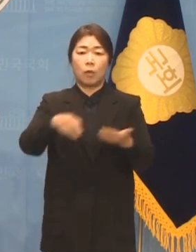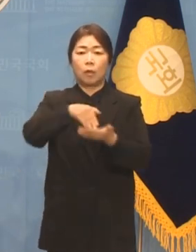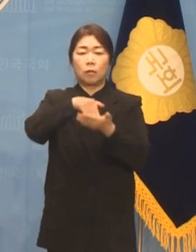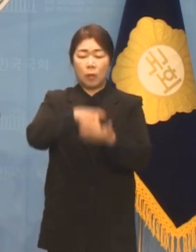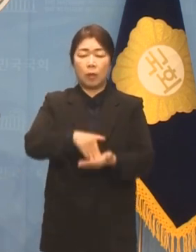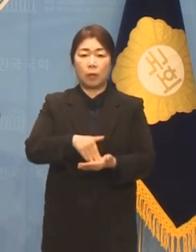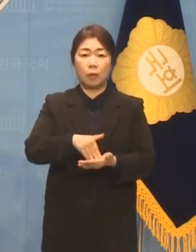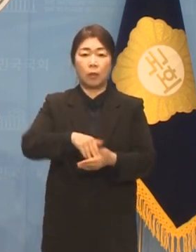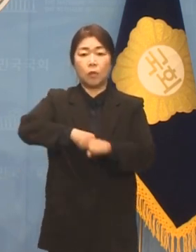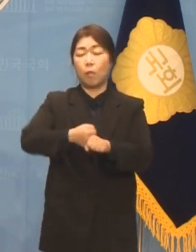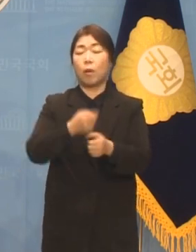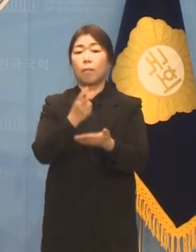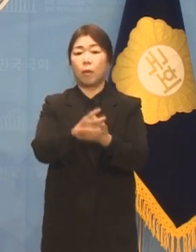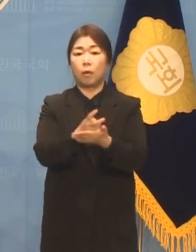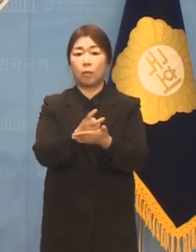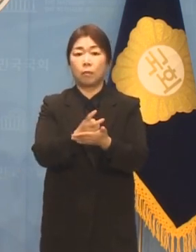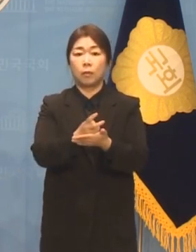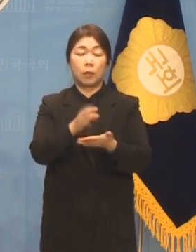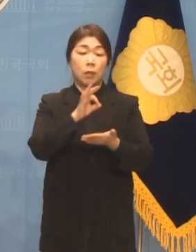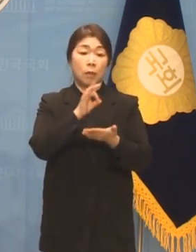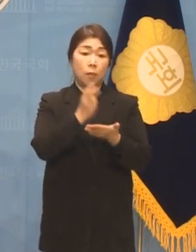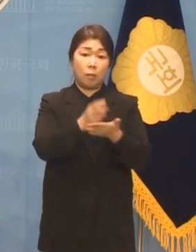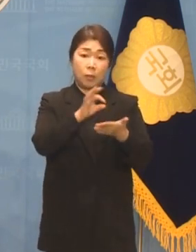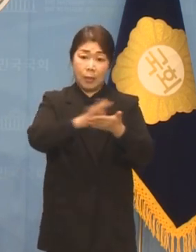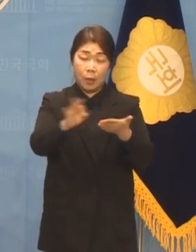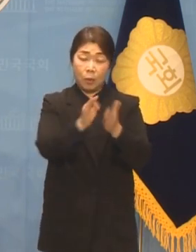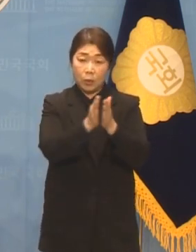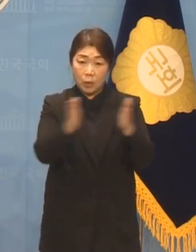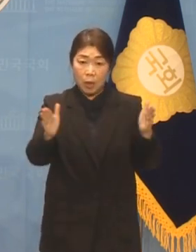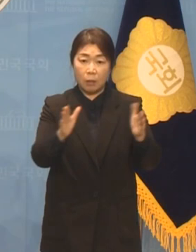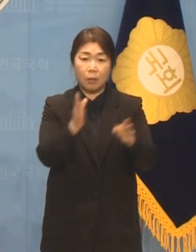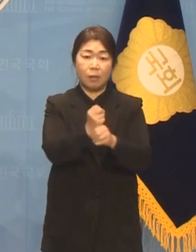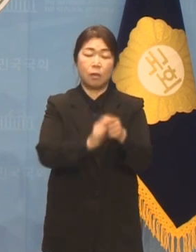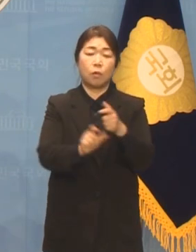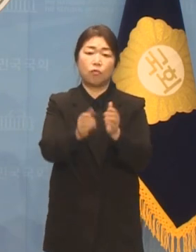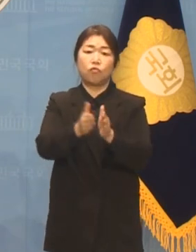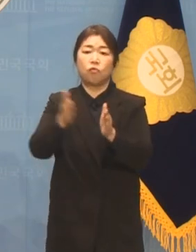중대재해처벌법 적용유예 국회 논의와 관련해서